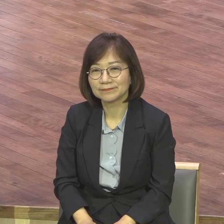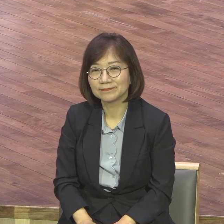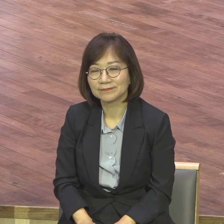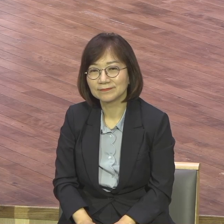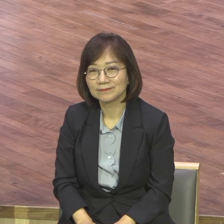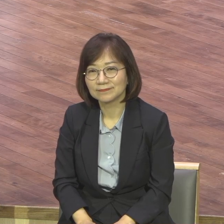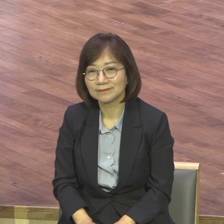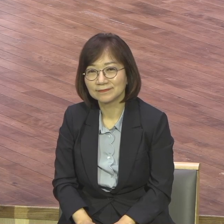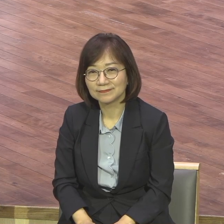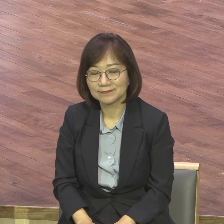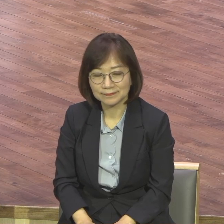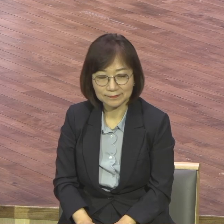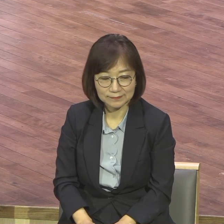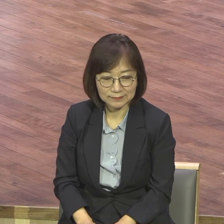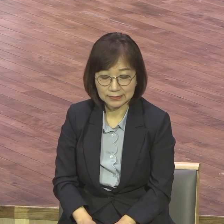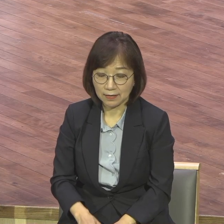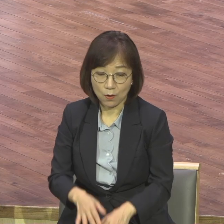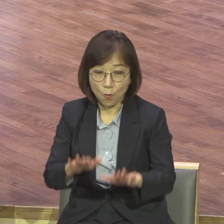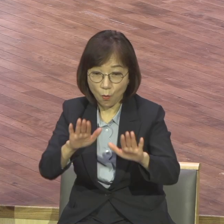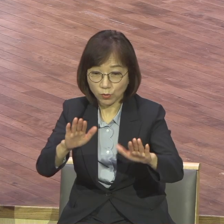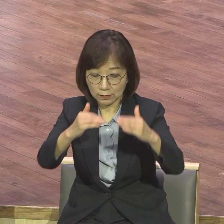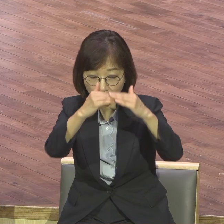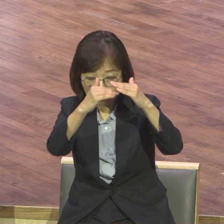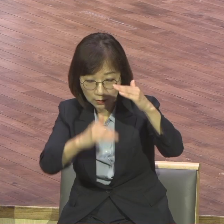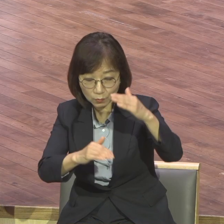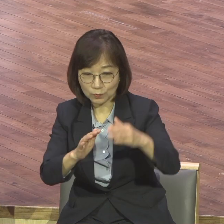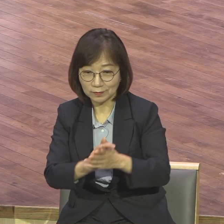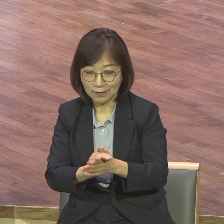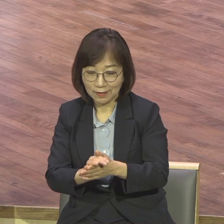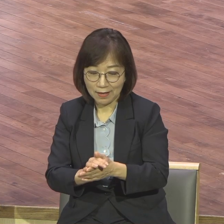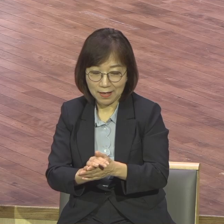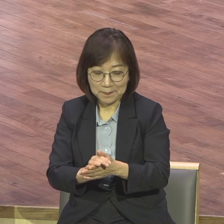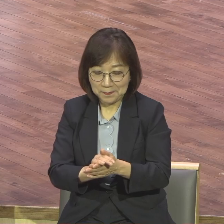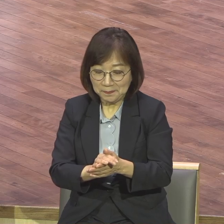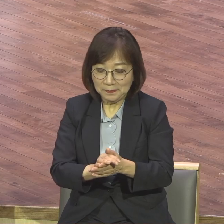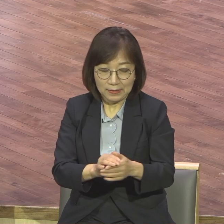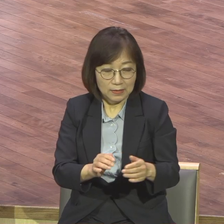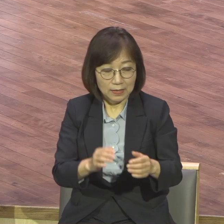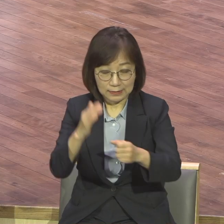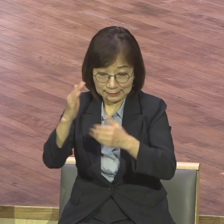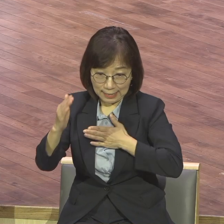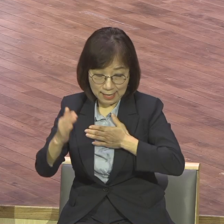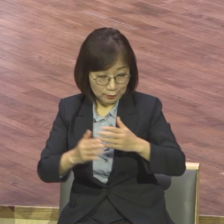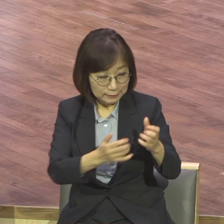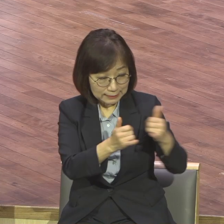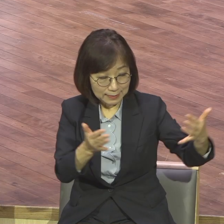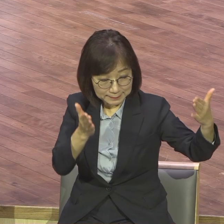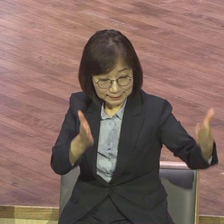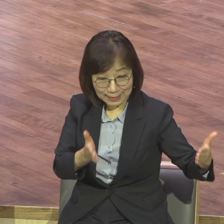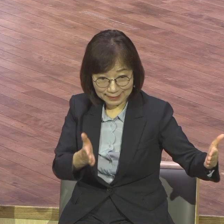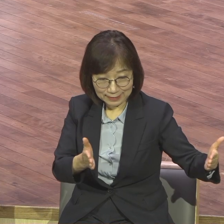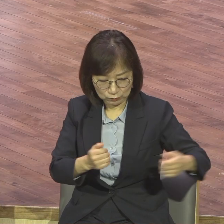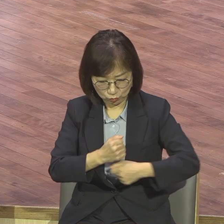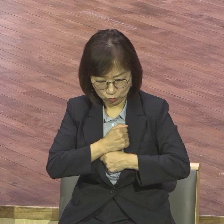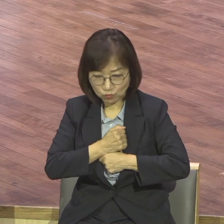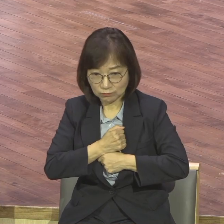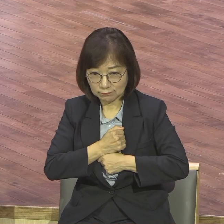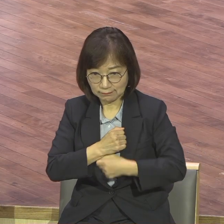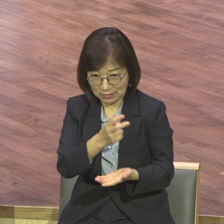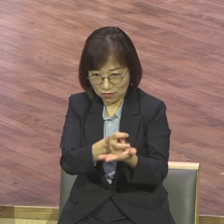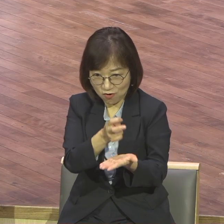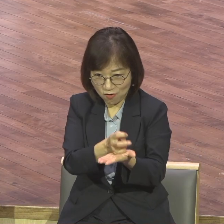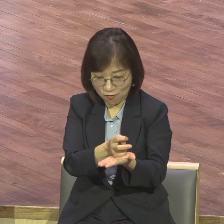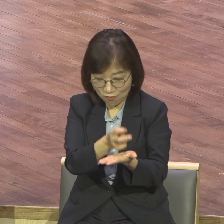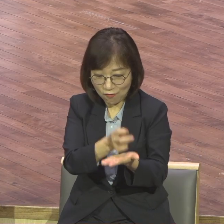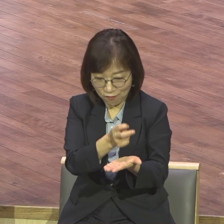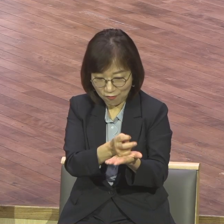전부 다 사람과의 관계 속에서, 사랑과 관계 속에서 지켜야 할 것들인데 이 계명을